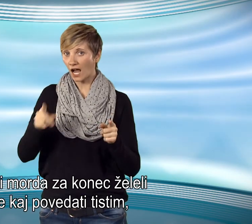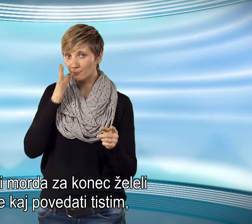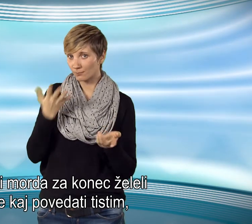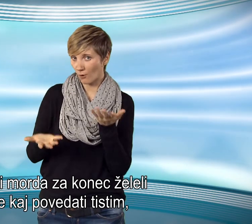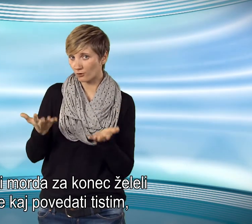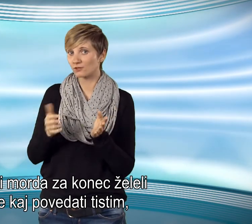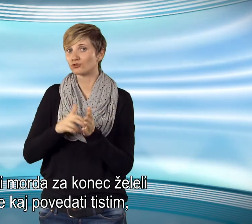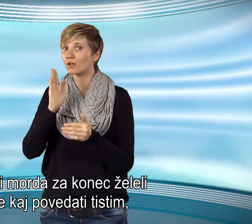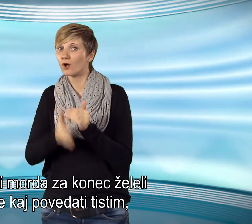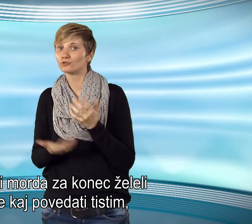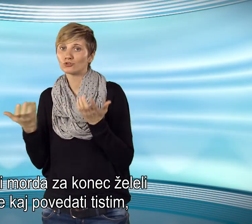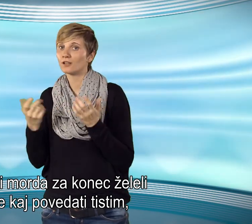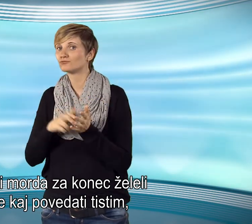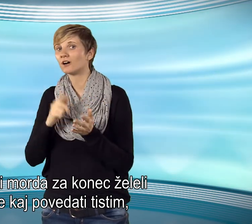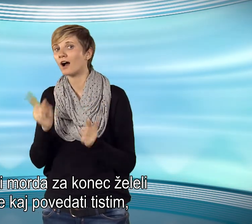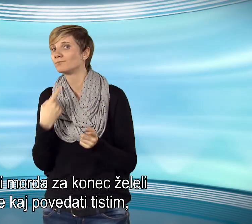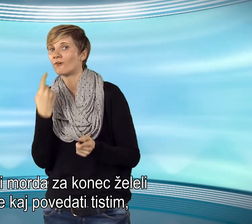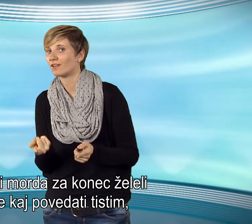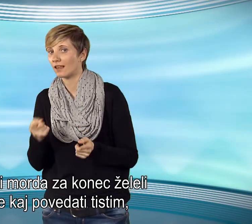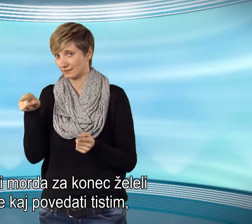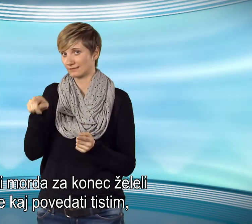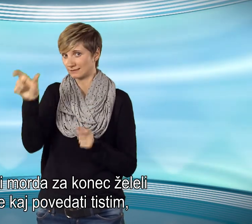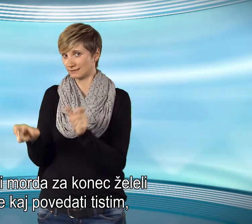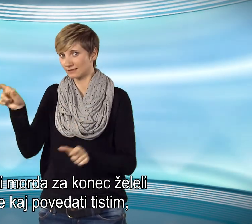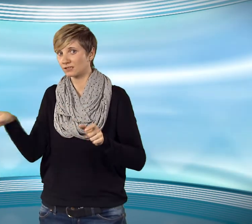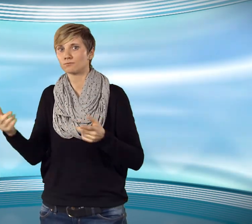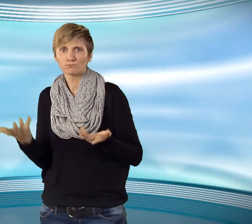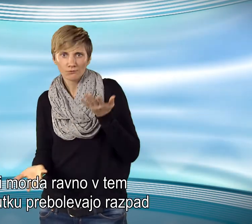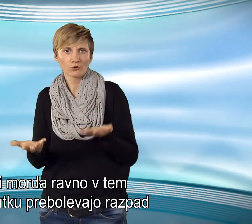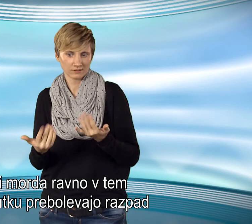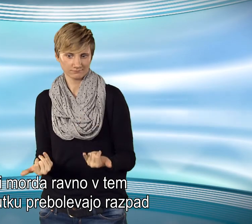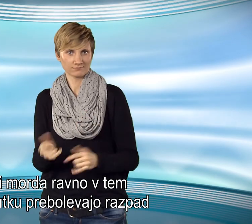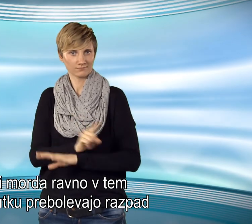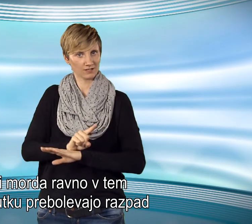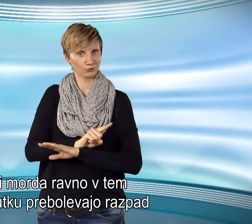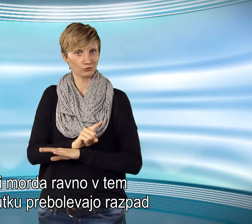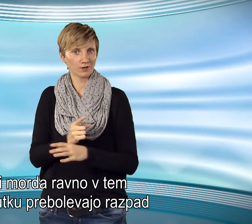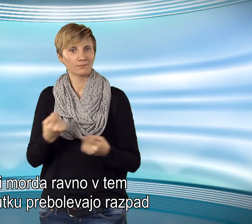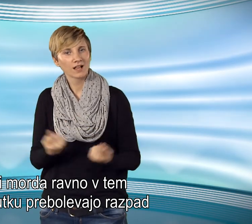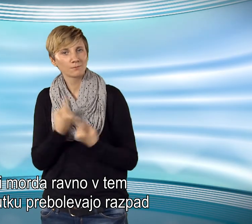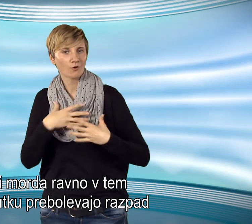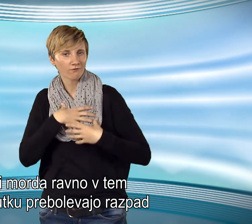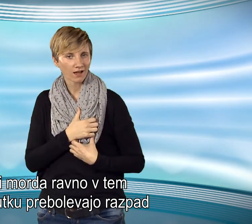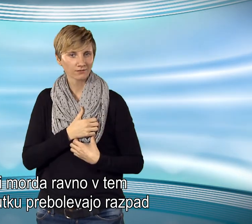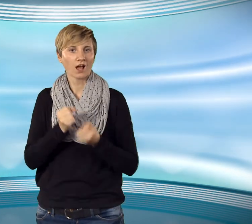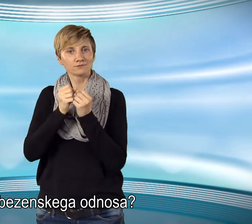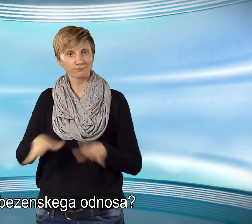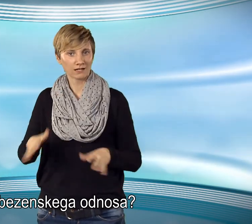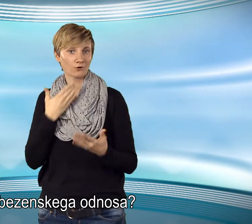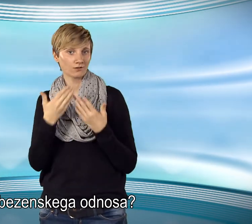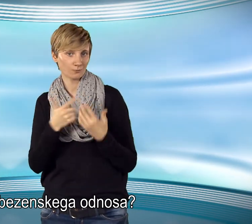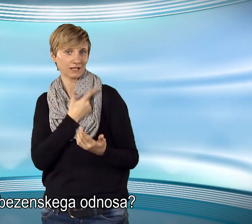Ali bi morda za konec želeli še kaj povedati tistim, ki morda ravno v tem trenutku prebolevajo